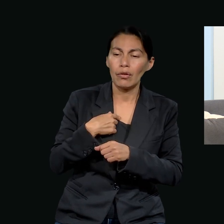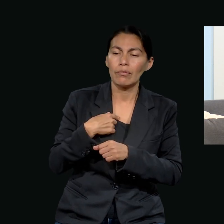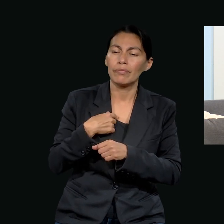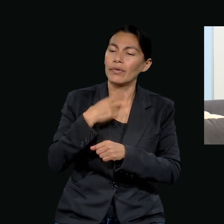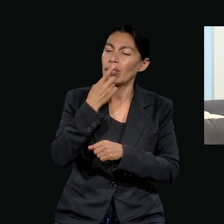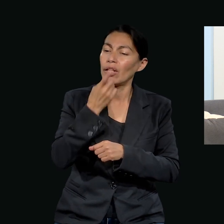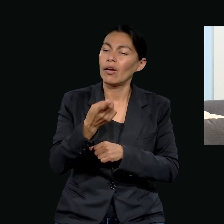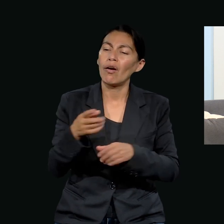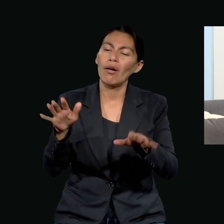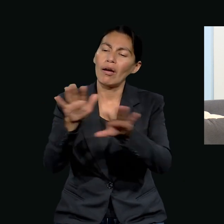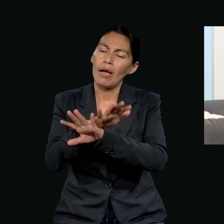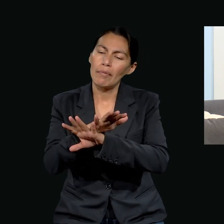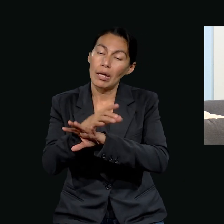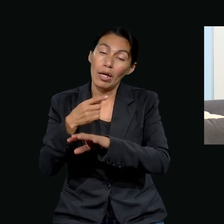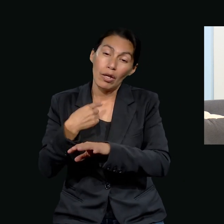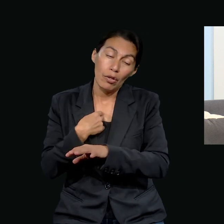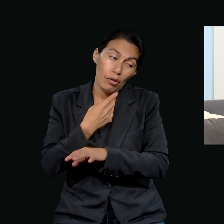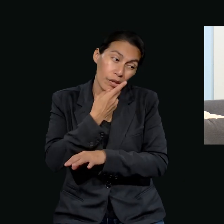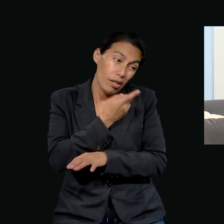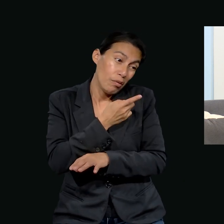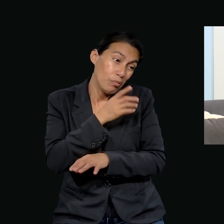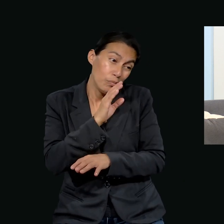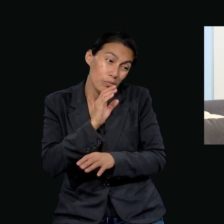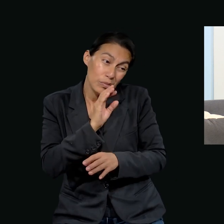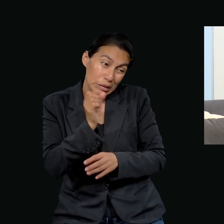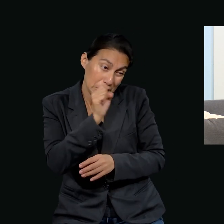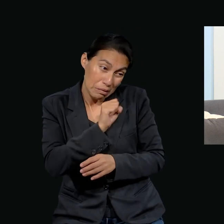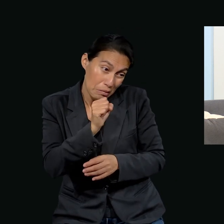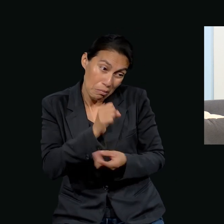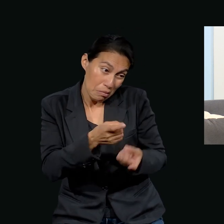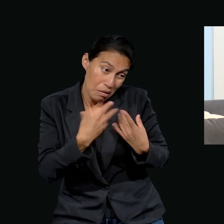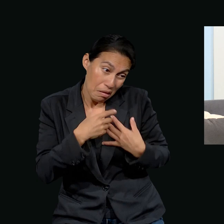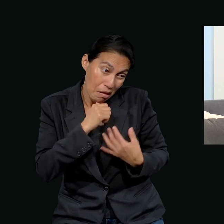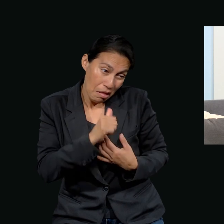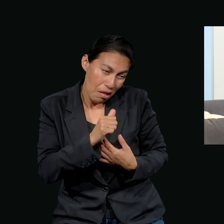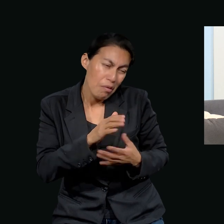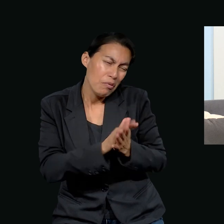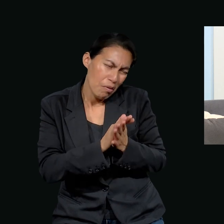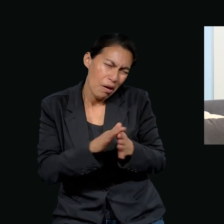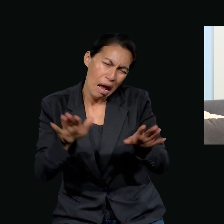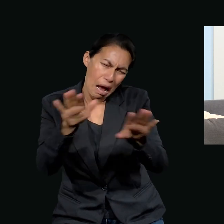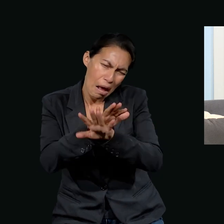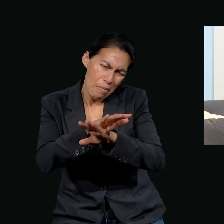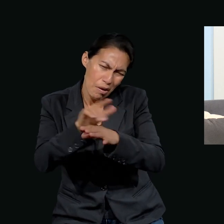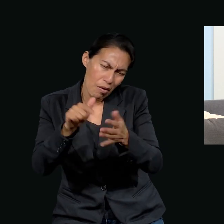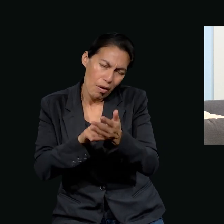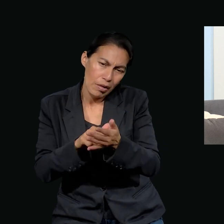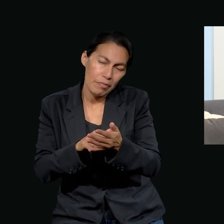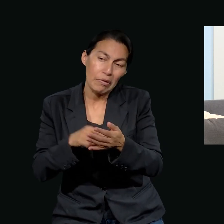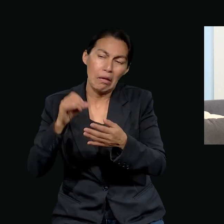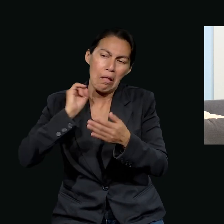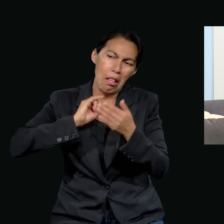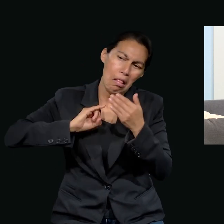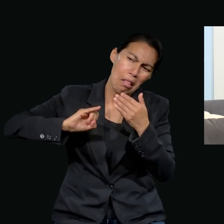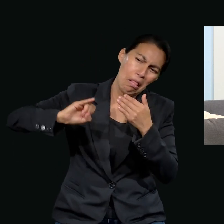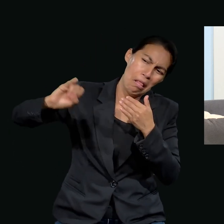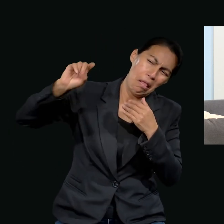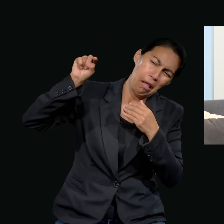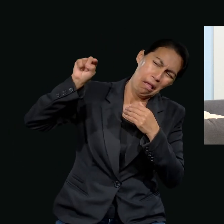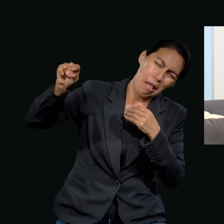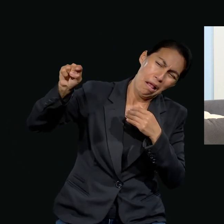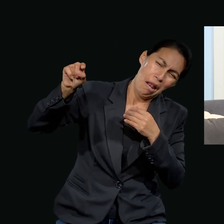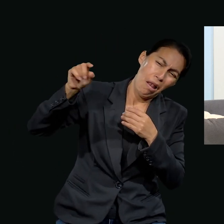Yo pedí que si no me podían resolver, pues, que me trasladaran para cualquier lugar. Y me mandaron a un municipio, el más lejano de la provincia,